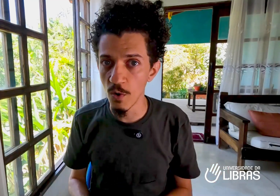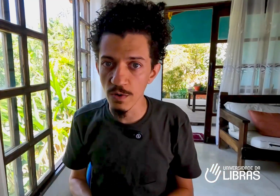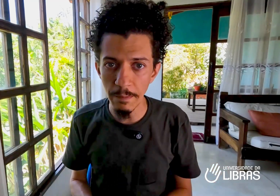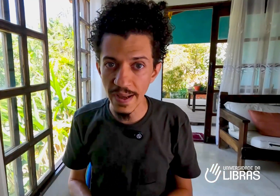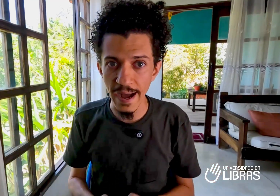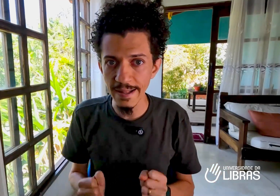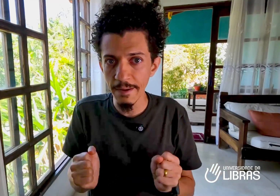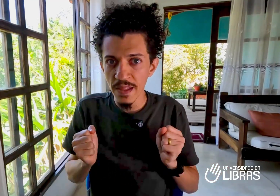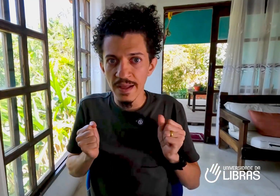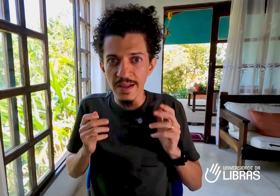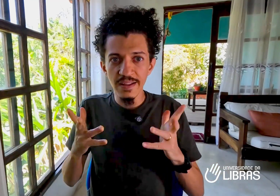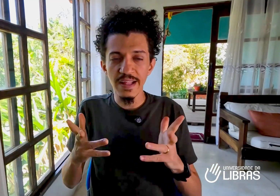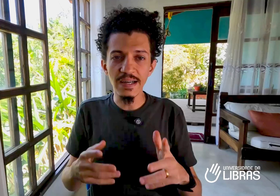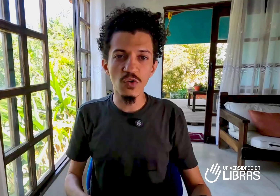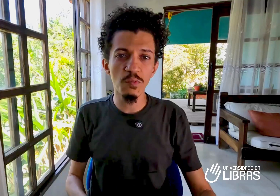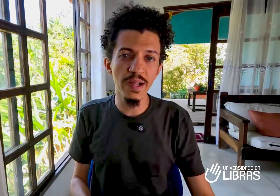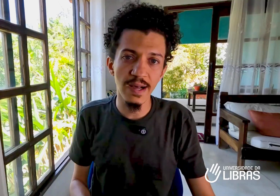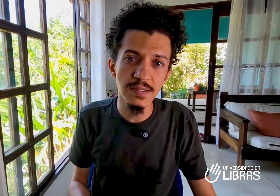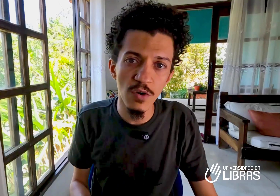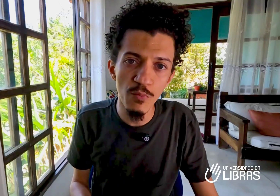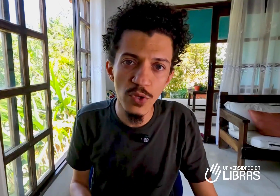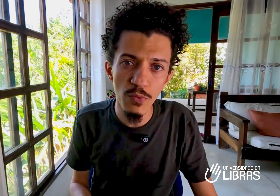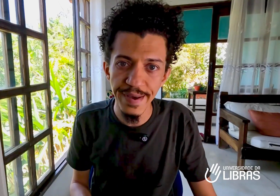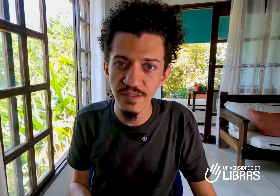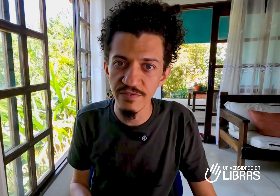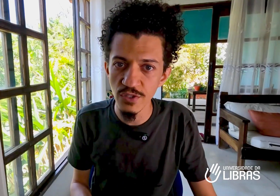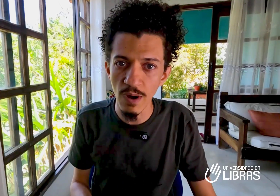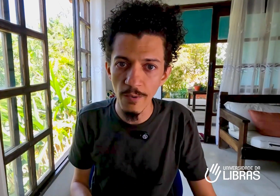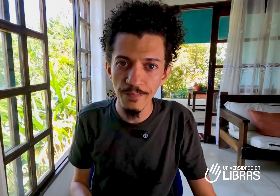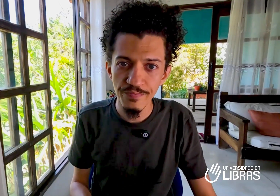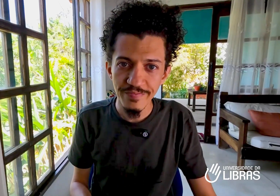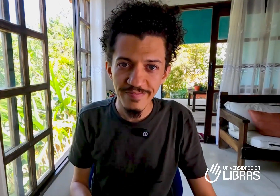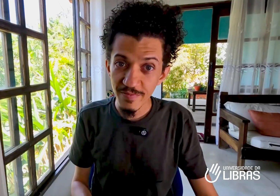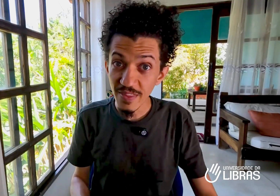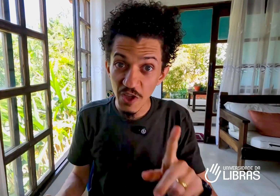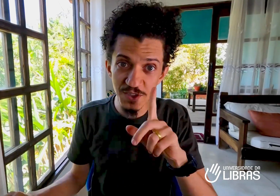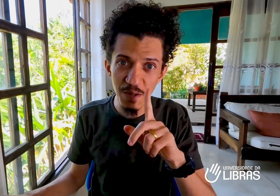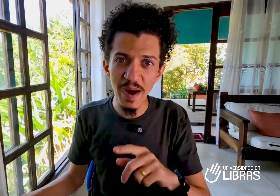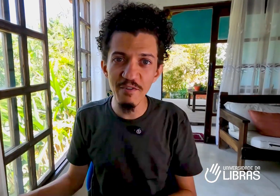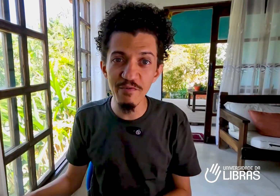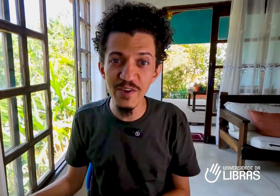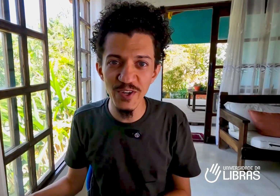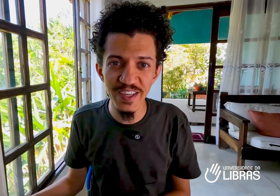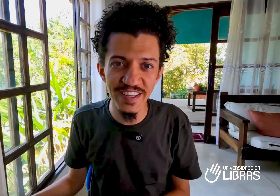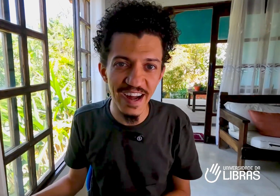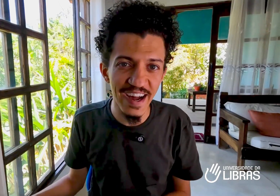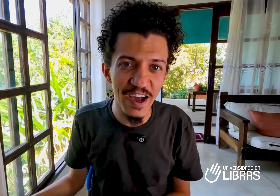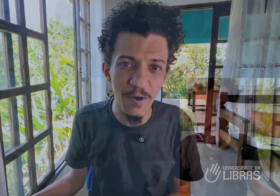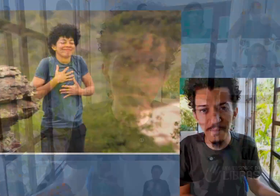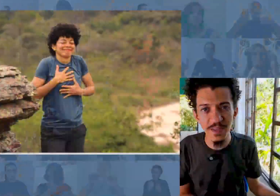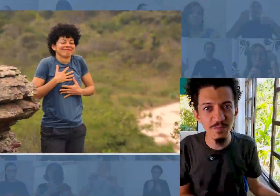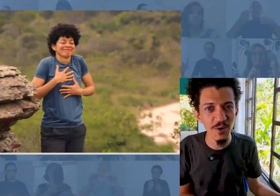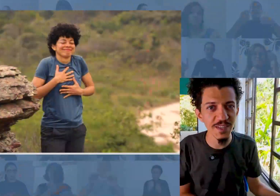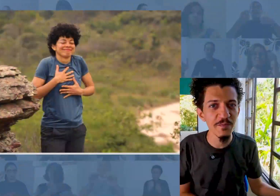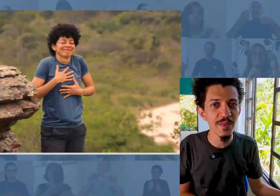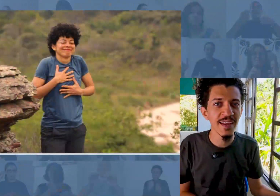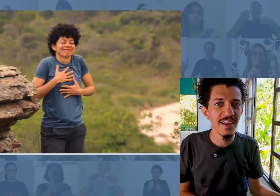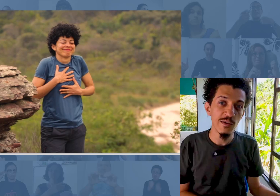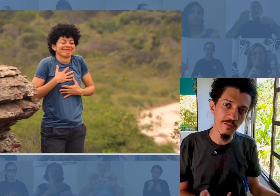outra pegada, que traz a comunicação muito mais visual. Eu separei um vídeo aqui da Raquel, minha esposa. Como você